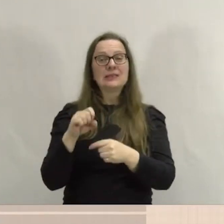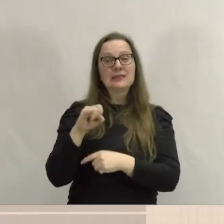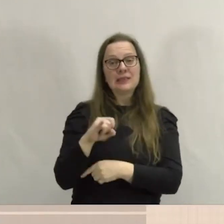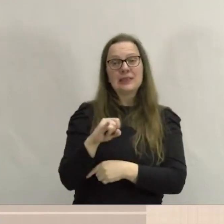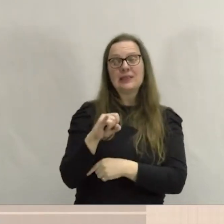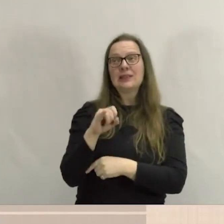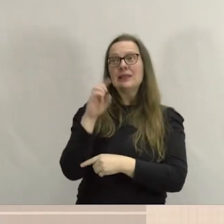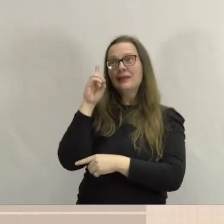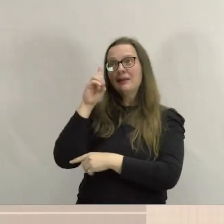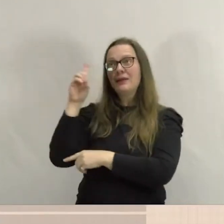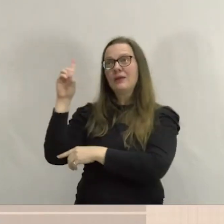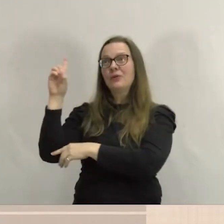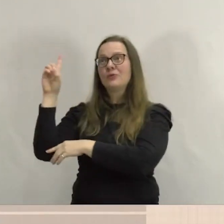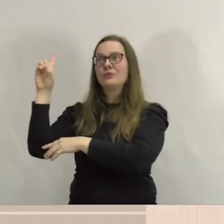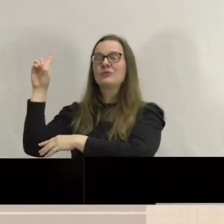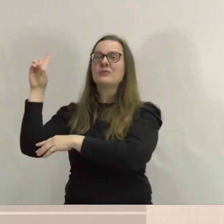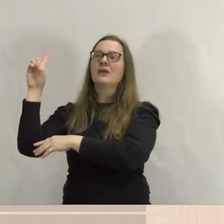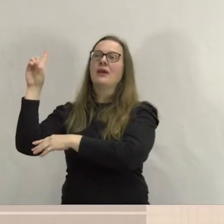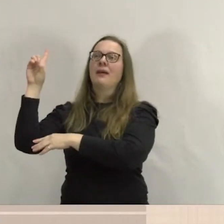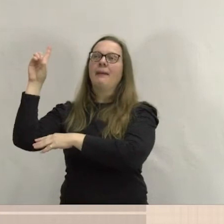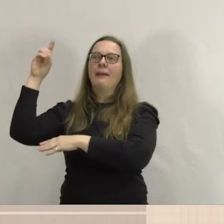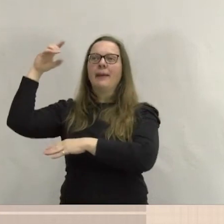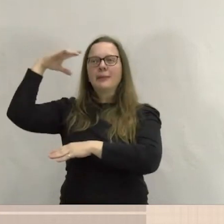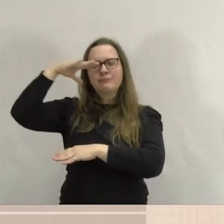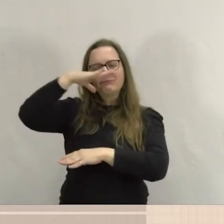indicação para o que o povo tem que fazer.